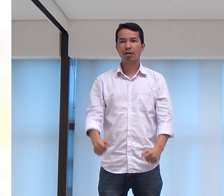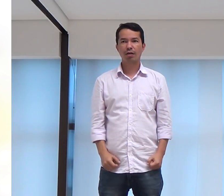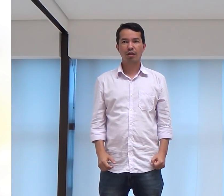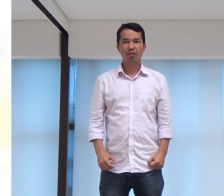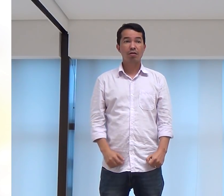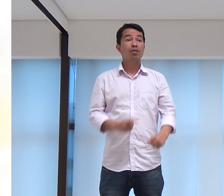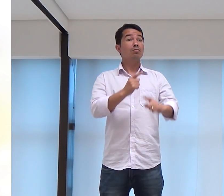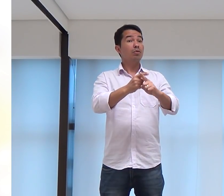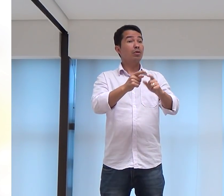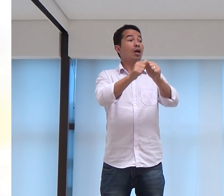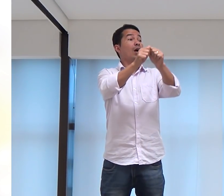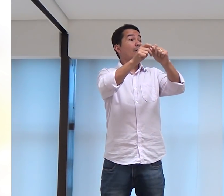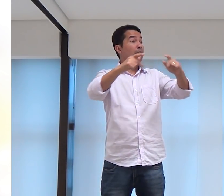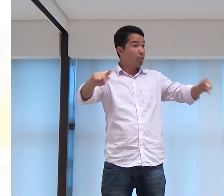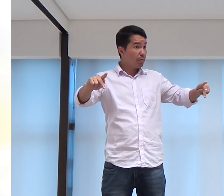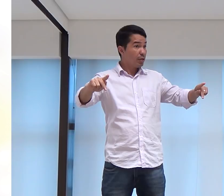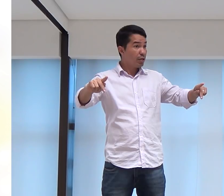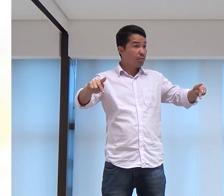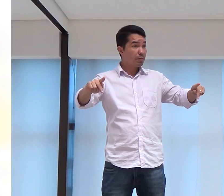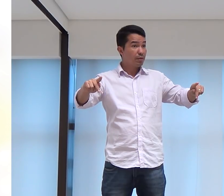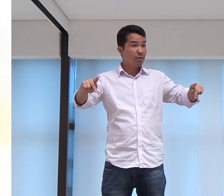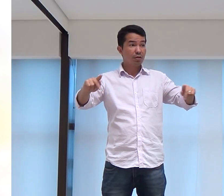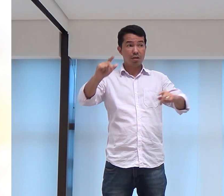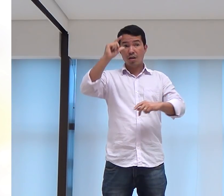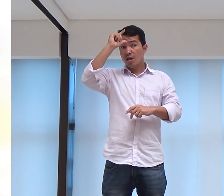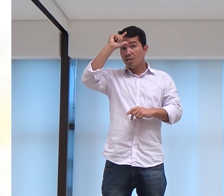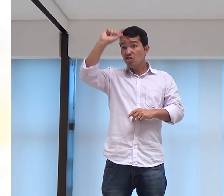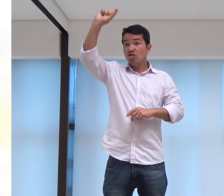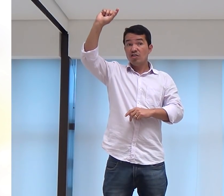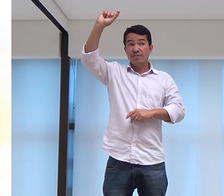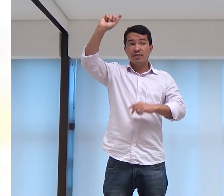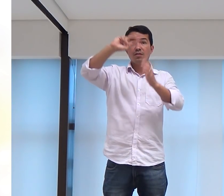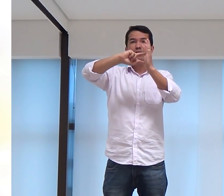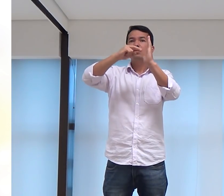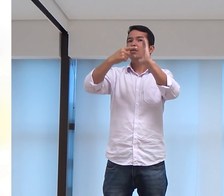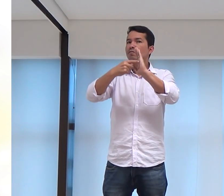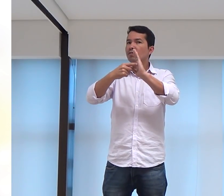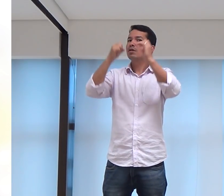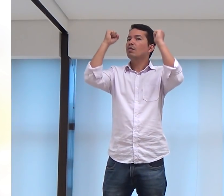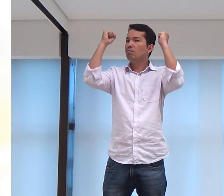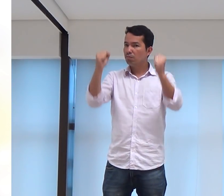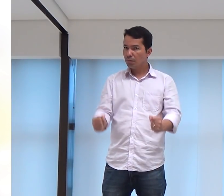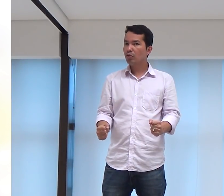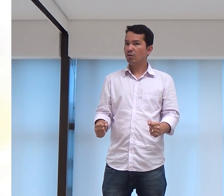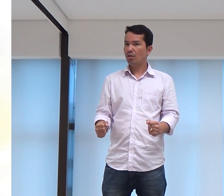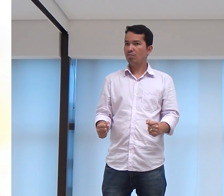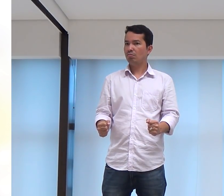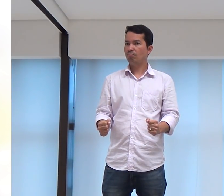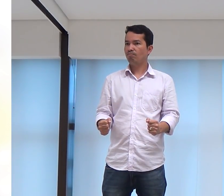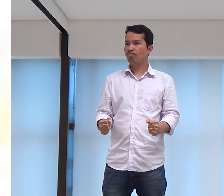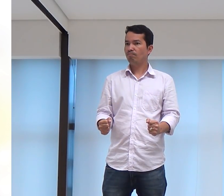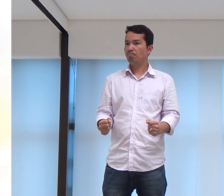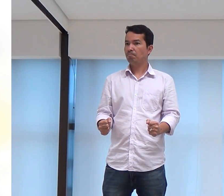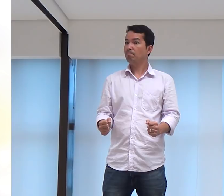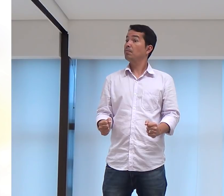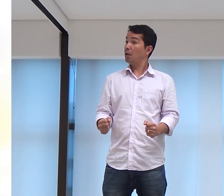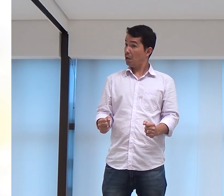simbolizam poder. Porque no livro de Apocalipse, o chifre simbolizava o poder.